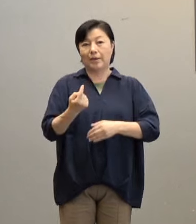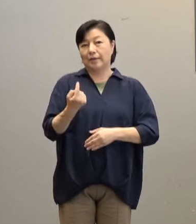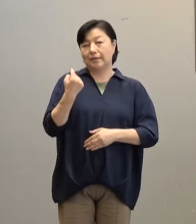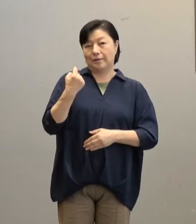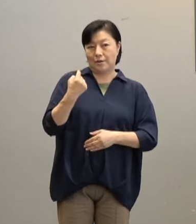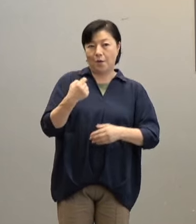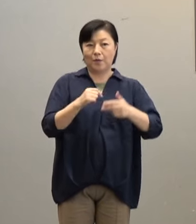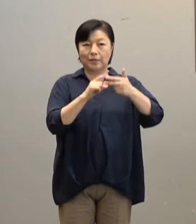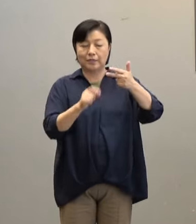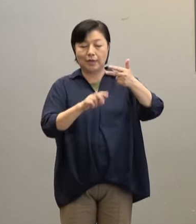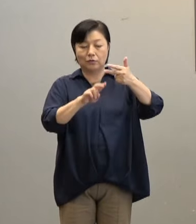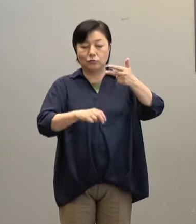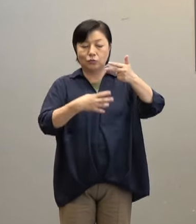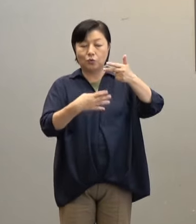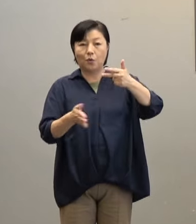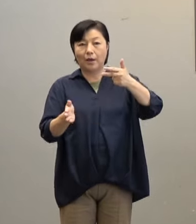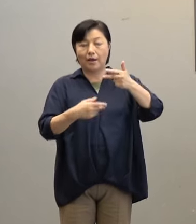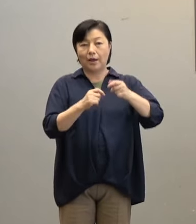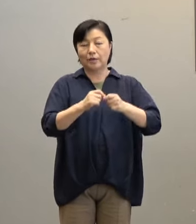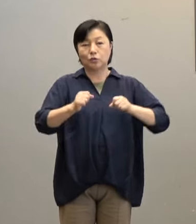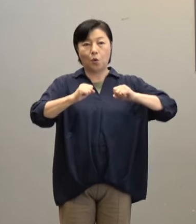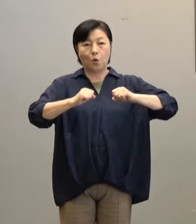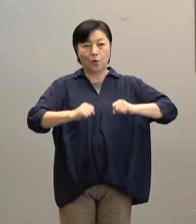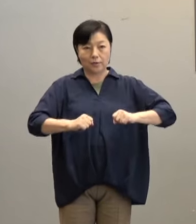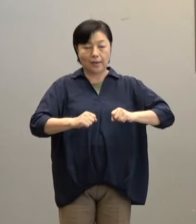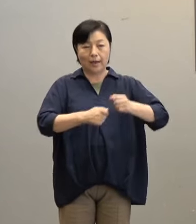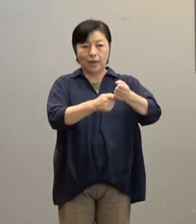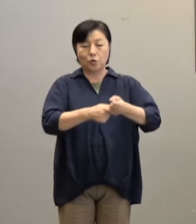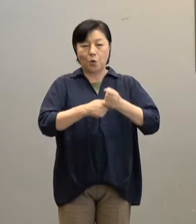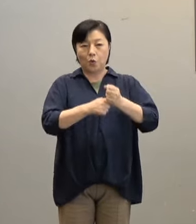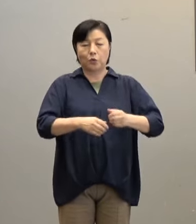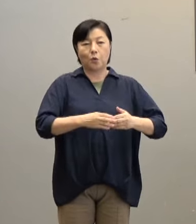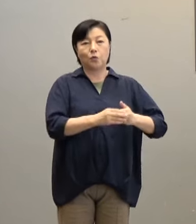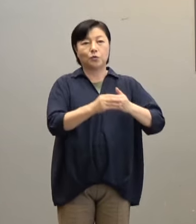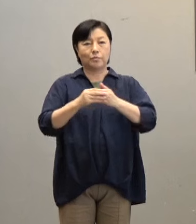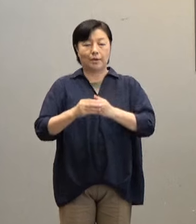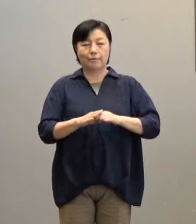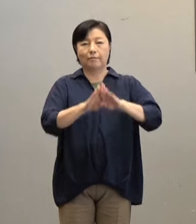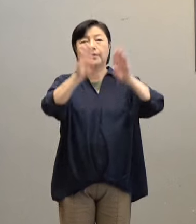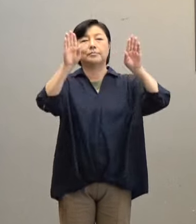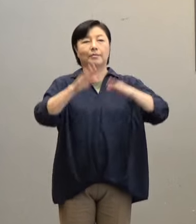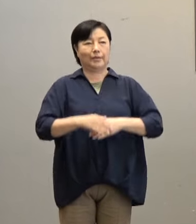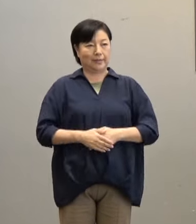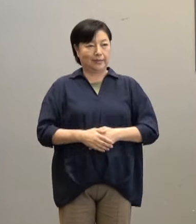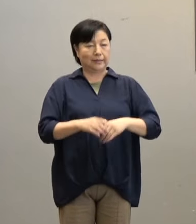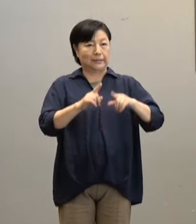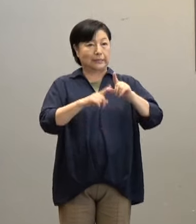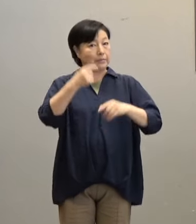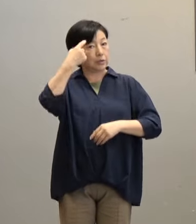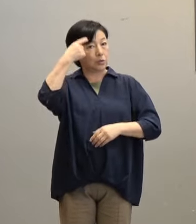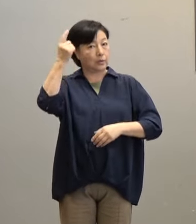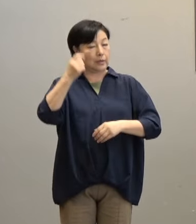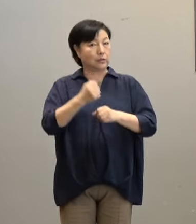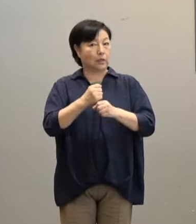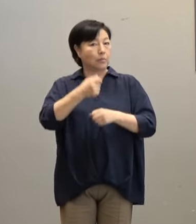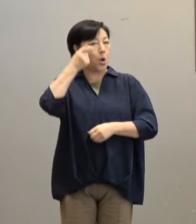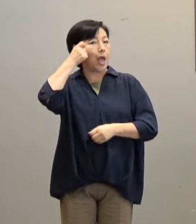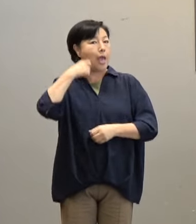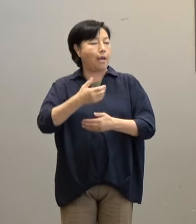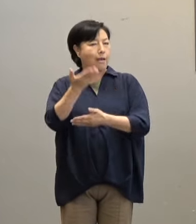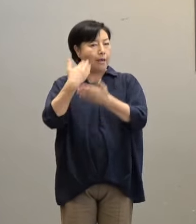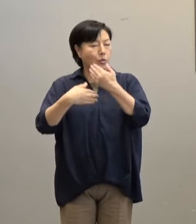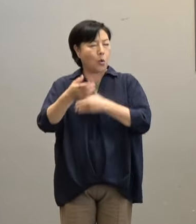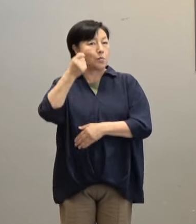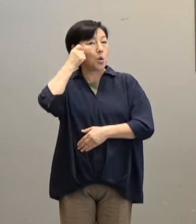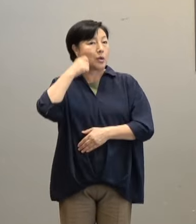7月24日より、長生農業協同組合で始まっています。千葉の梨栽培、江戸時代に現在